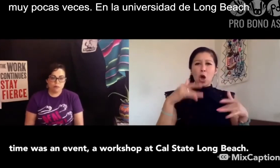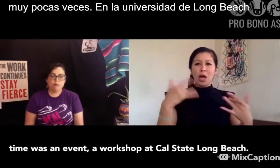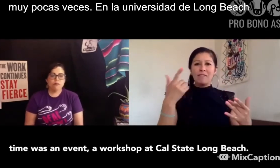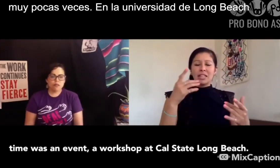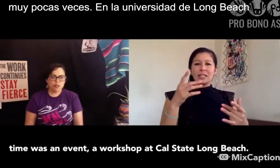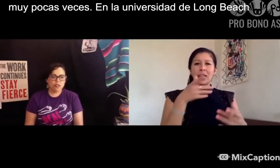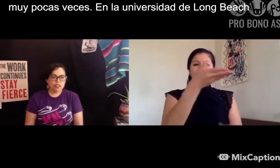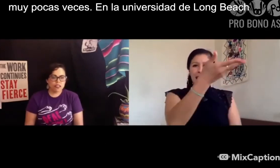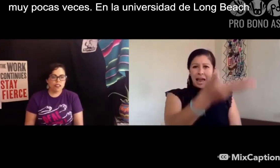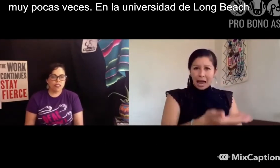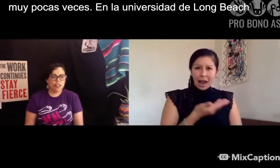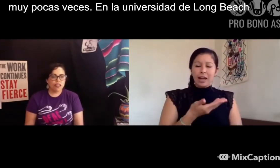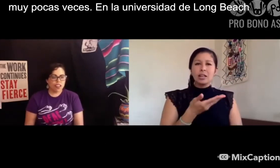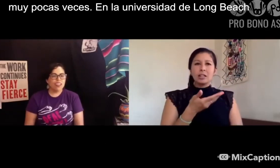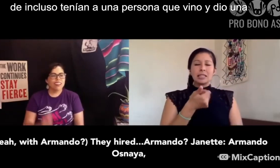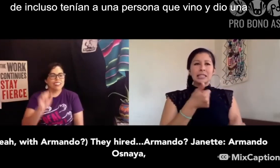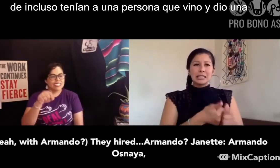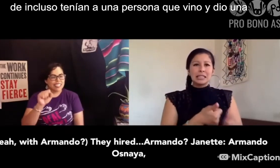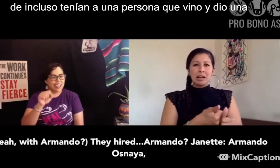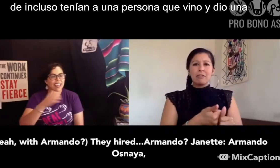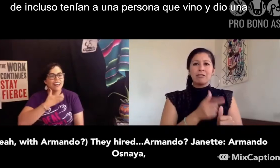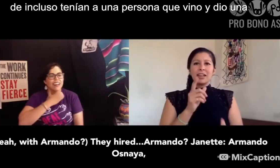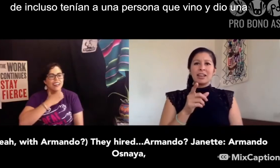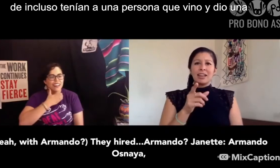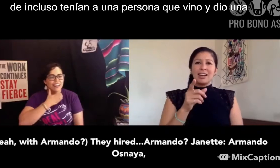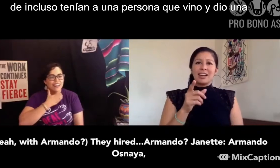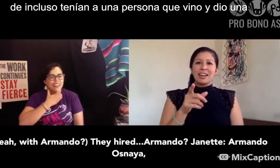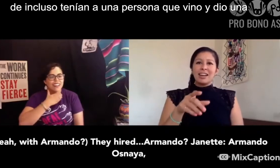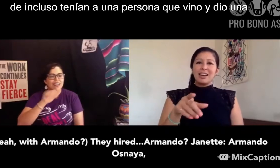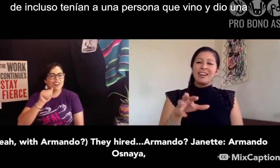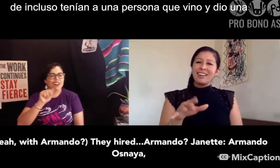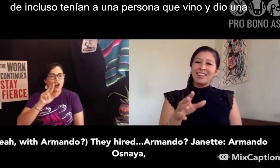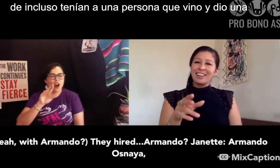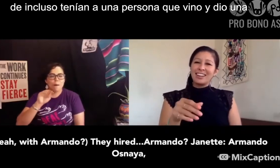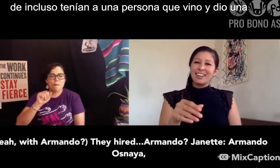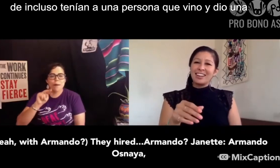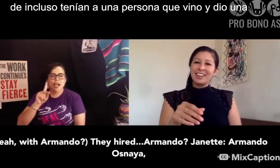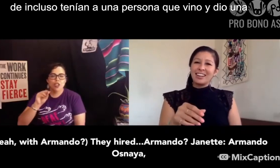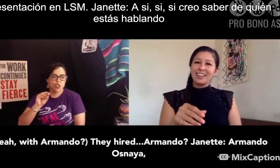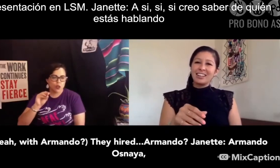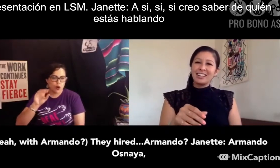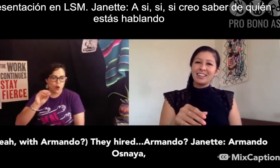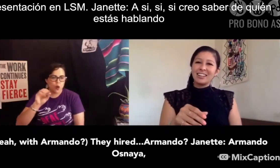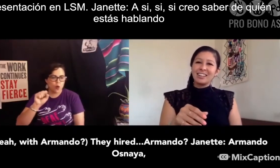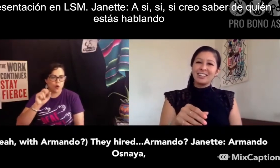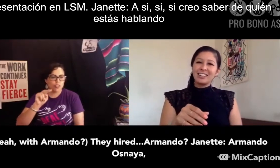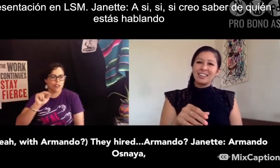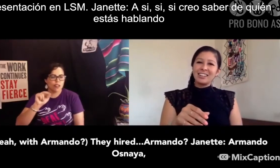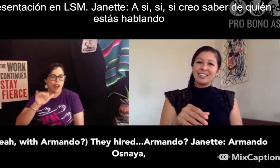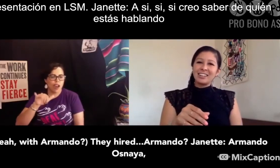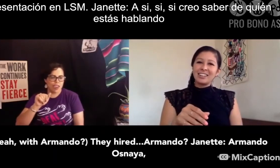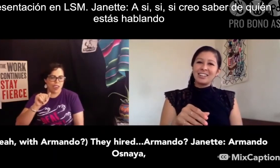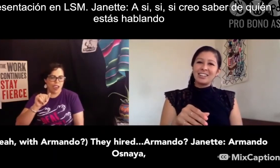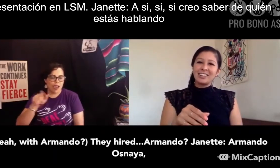pocas veces. En la Universidad de Long Beach, incluso tenían a una persona, vino y dio una presentación